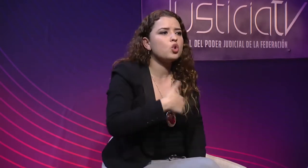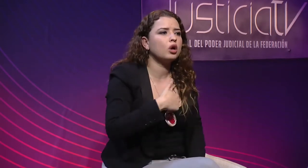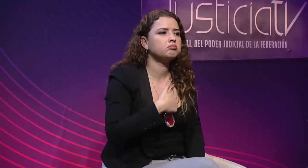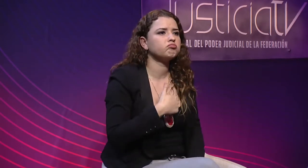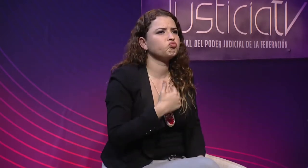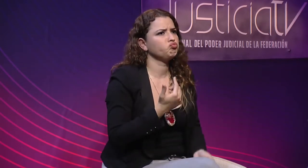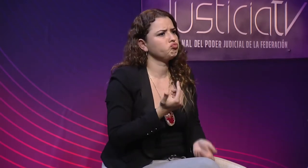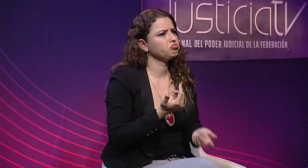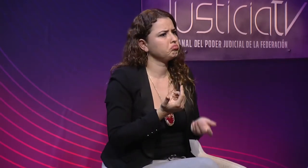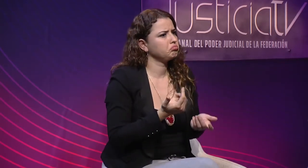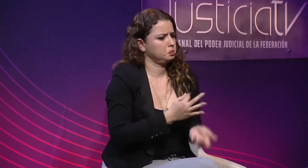¿no?